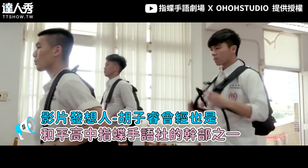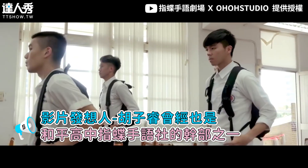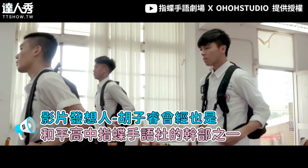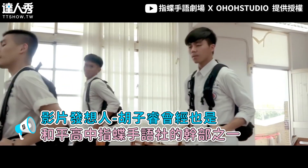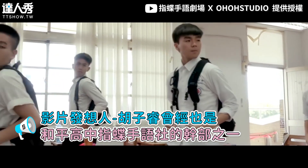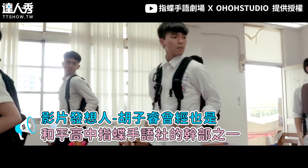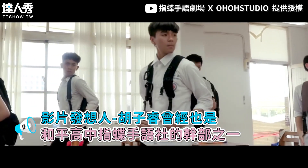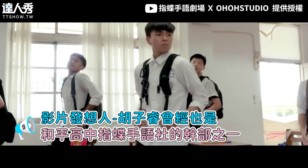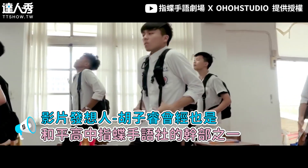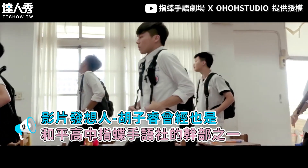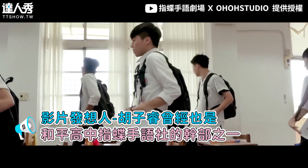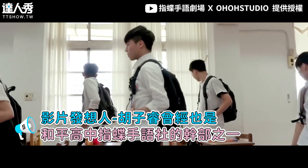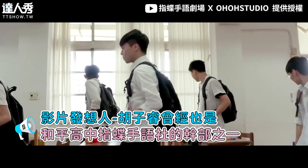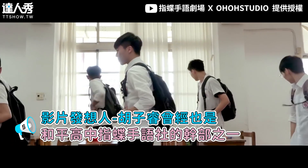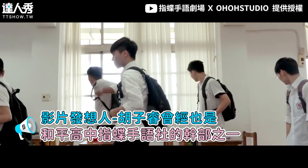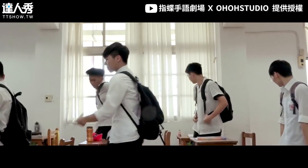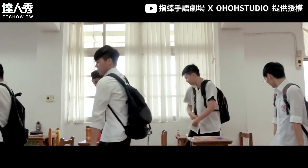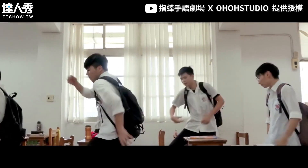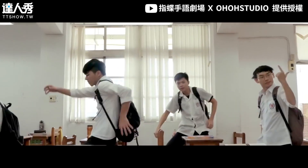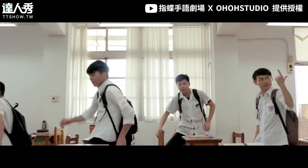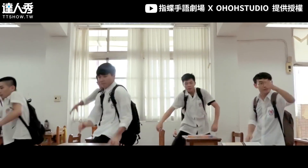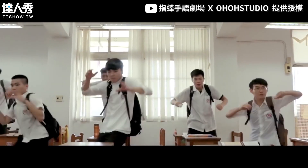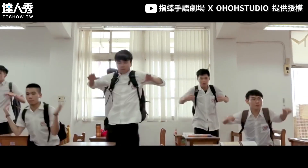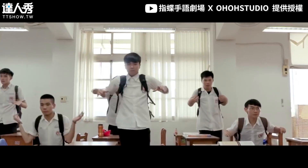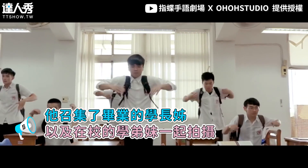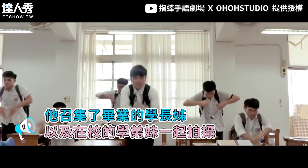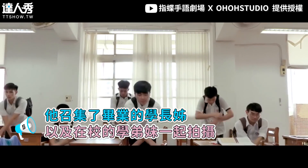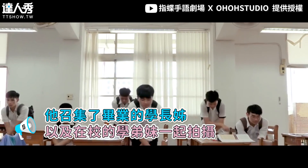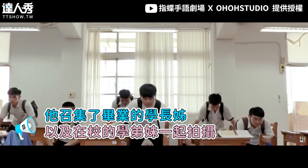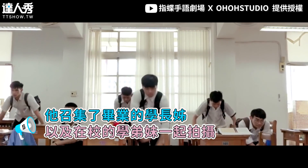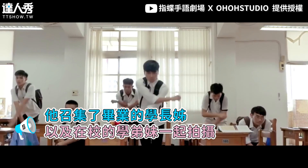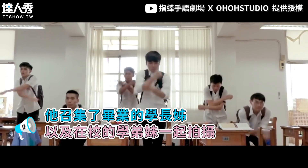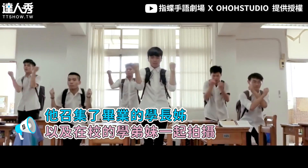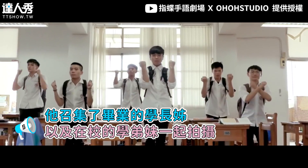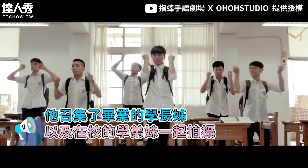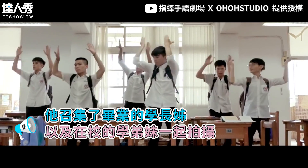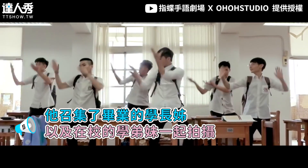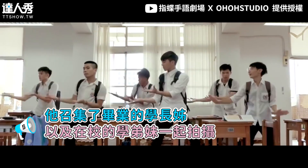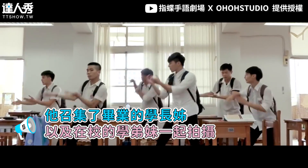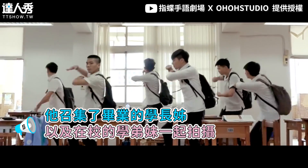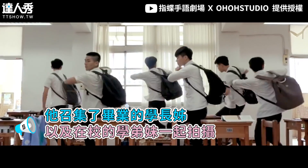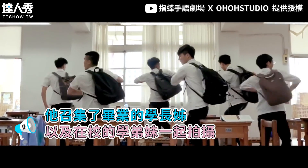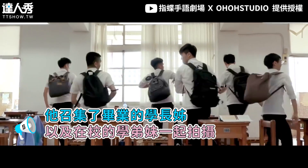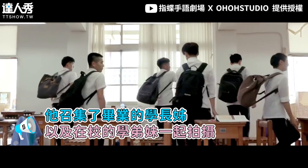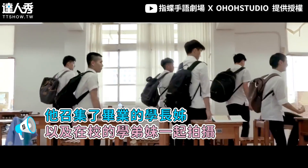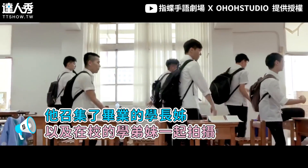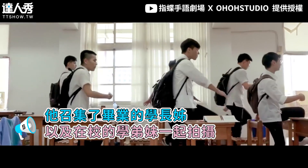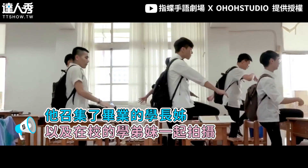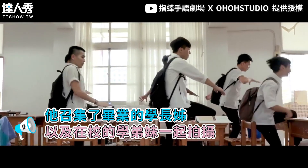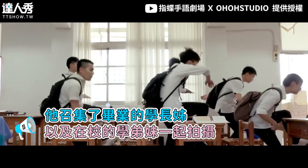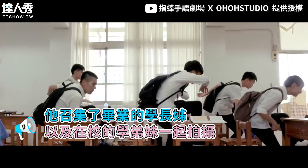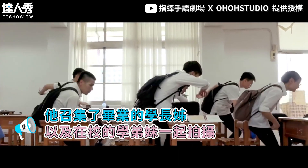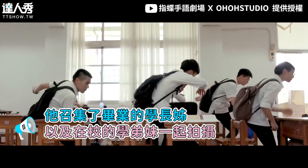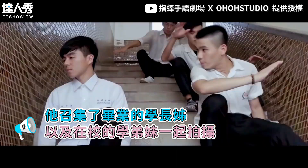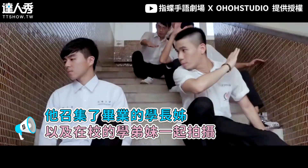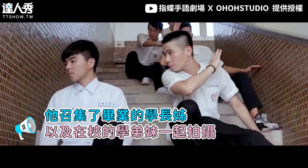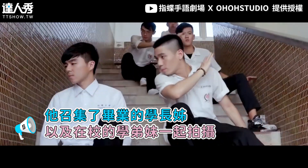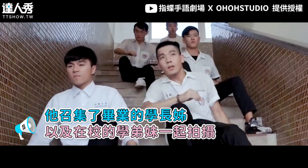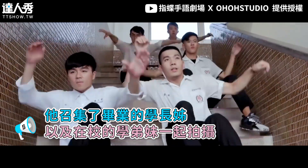在窗边堆好多，第一页第六页第七页序，我永远都想不到陪我看这书的你，我要走，不再是